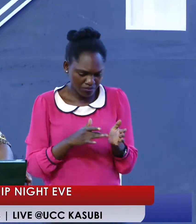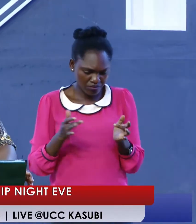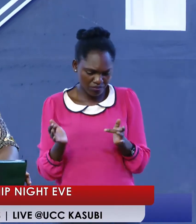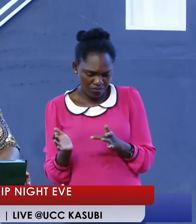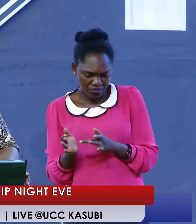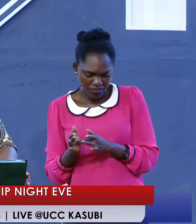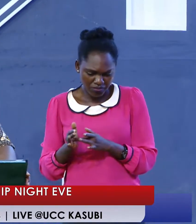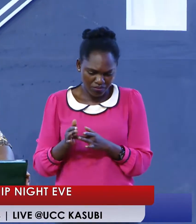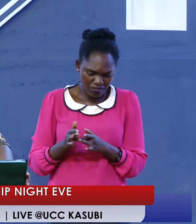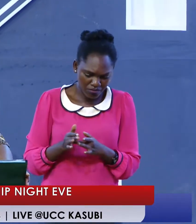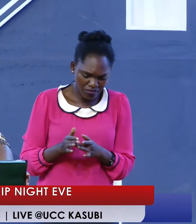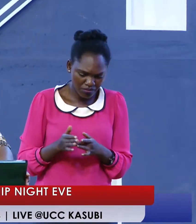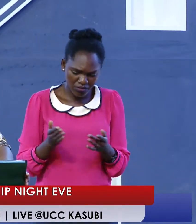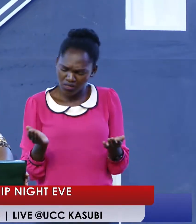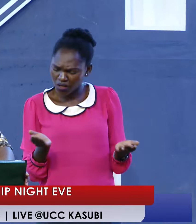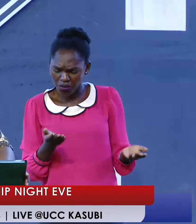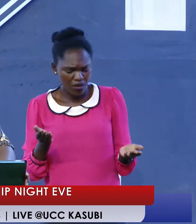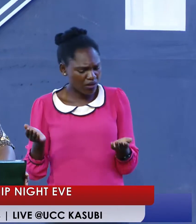tu munonye